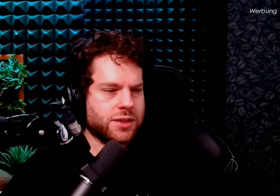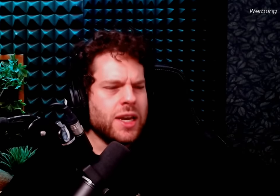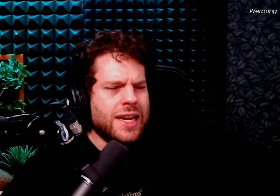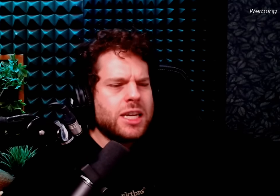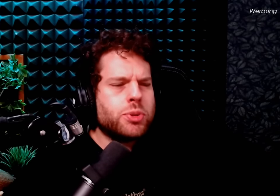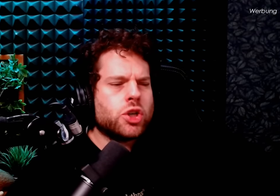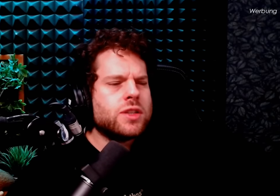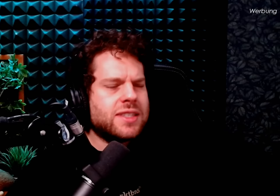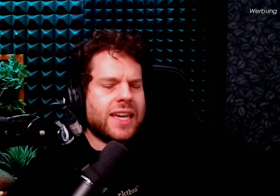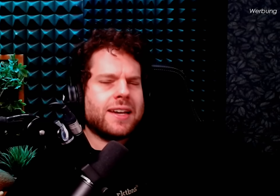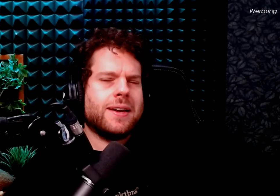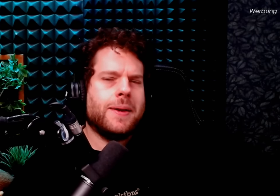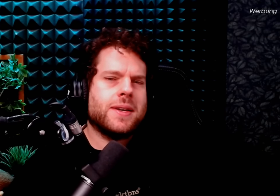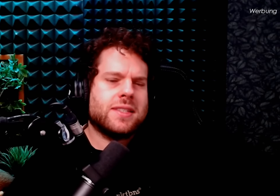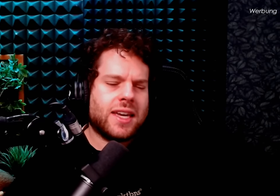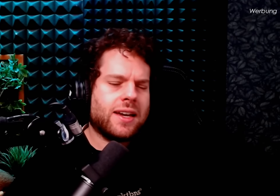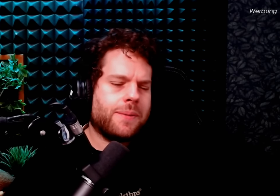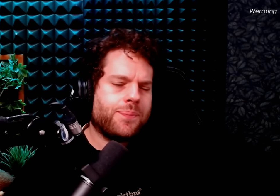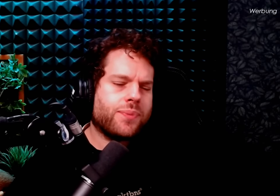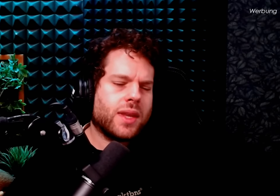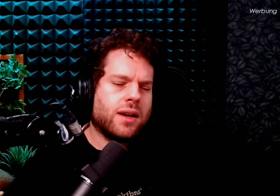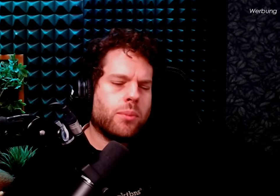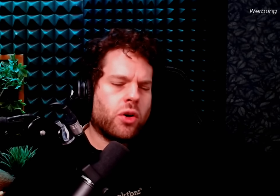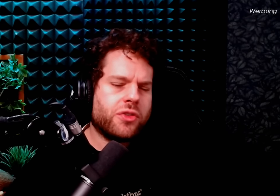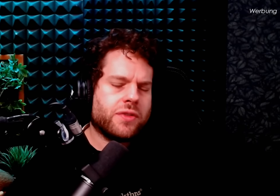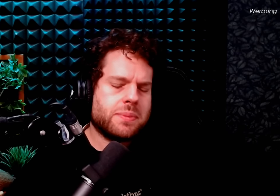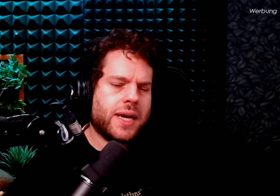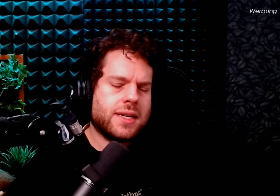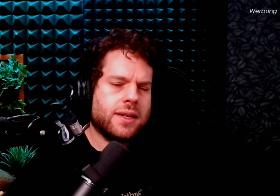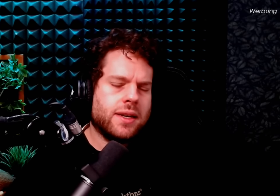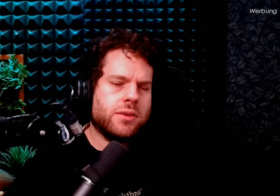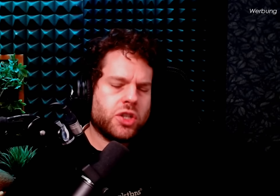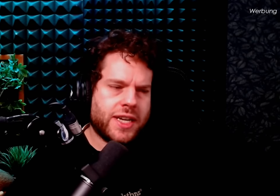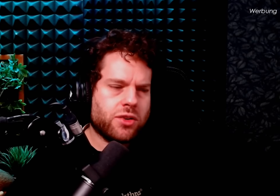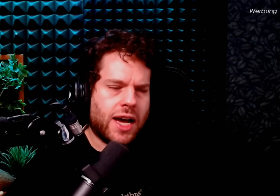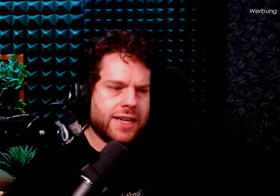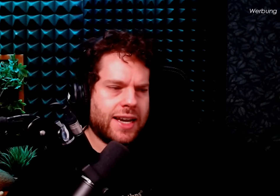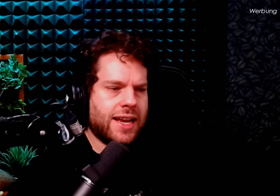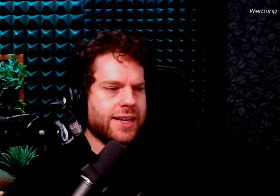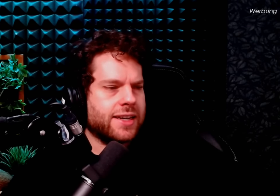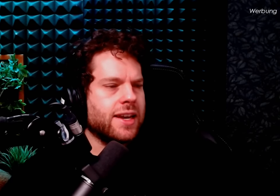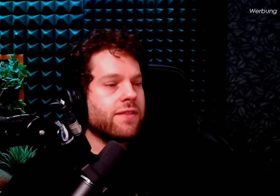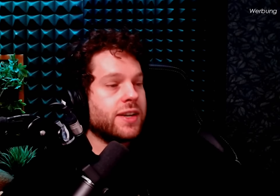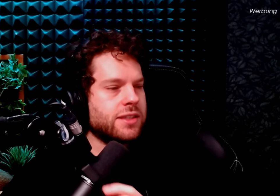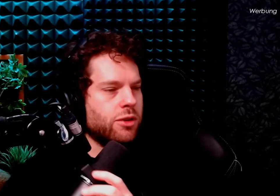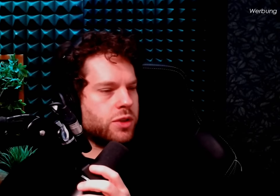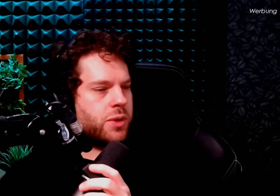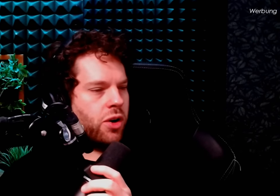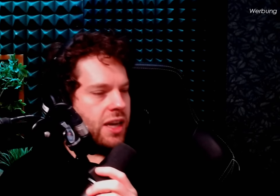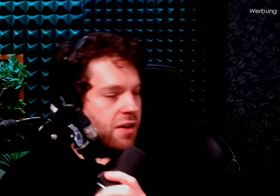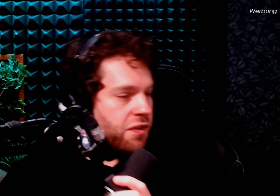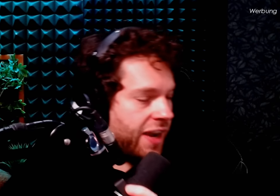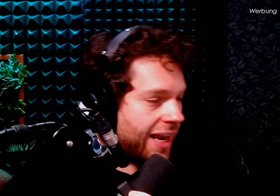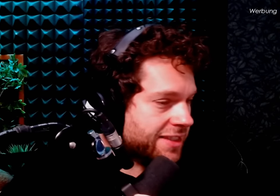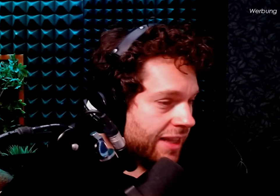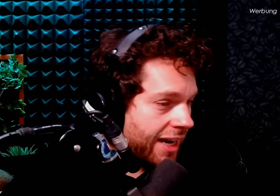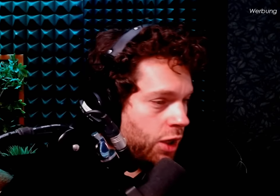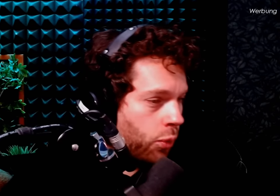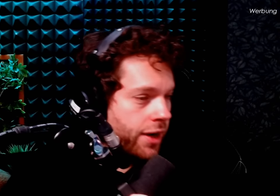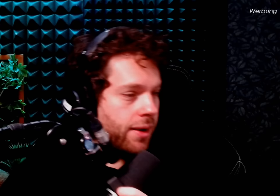Also, ich bin schon sehr, sehr, ähm, offen, was meine Schwächen und Nachteile angeht. Was ist los mit euch? Felix, the lucky one